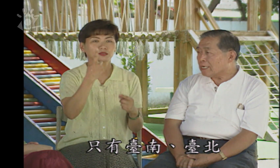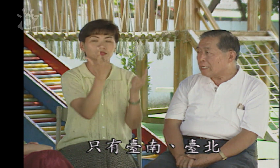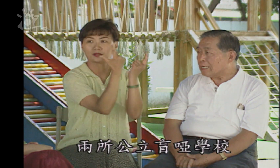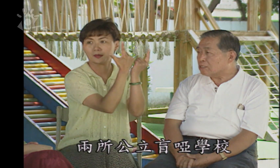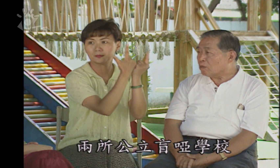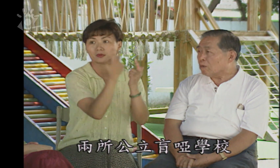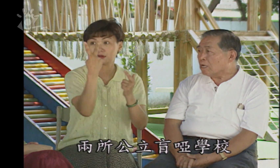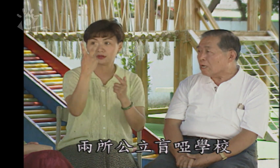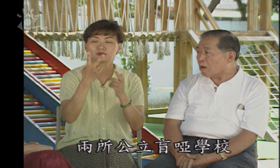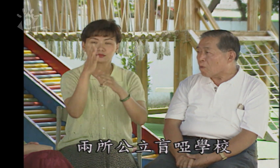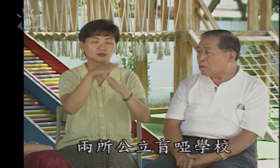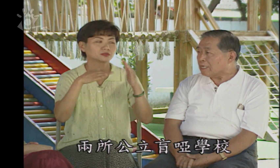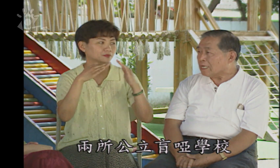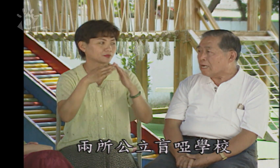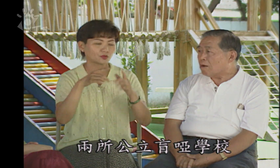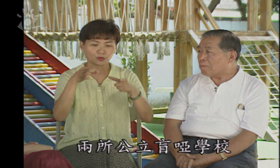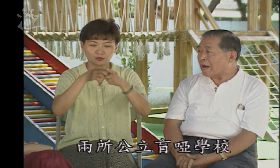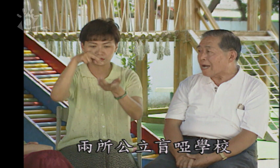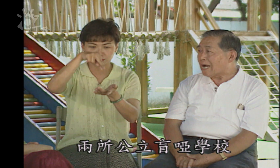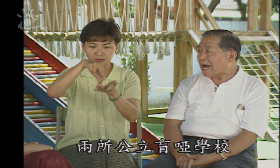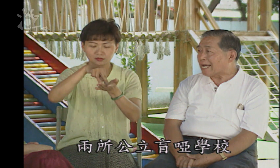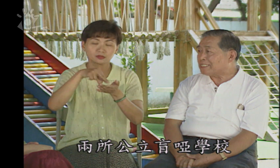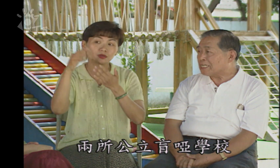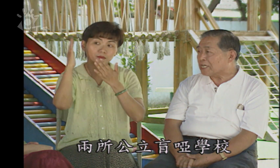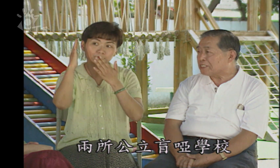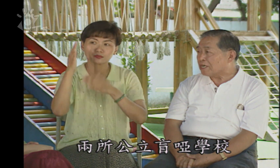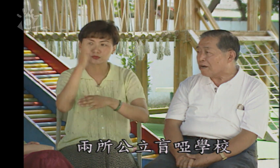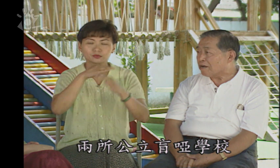两所公立盲哑学校，